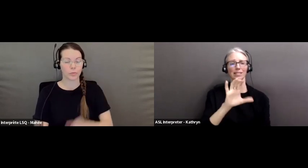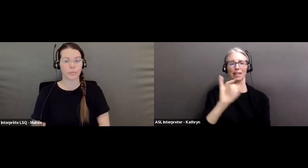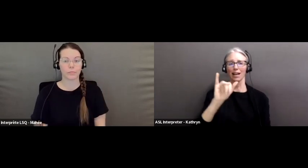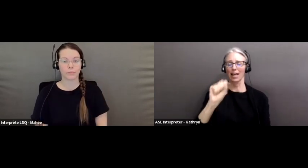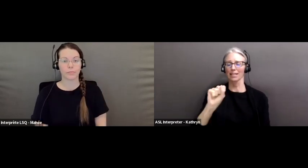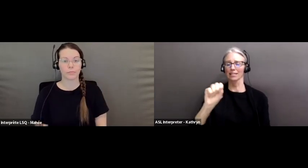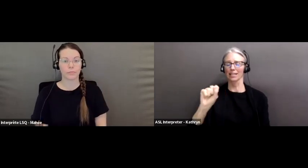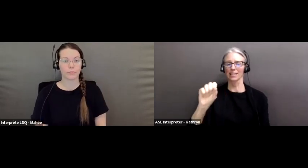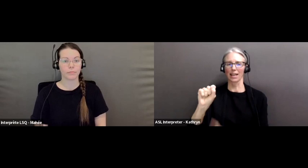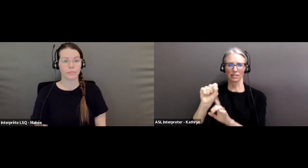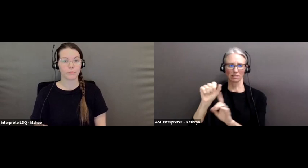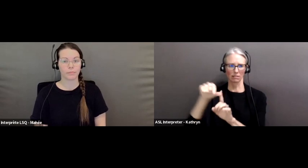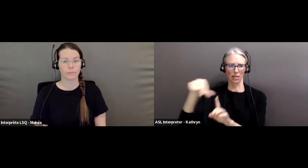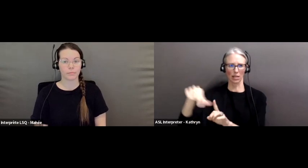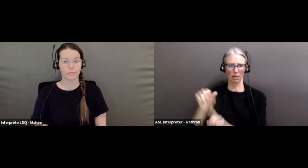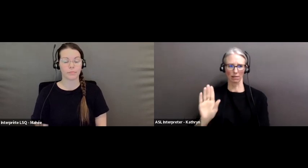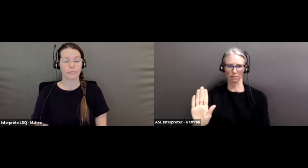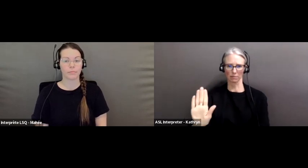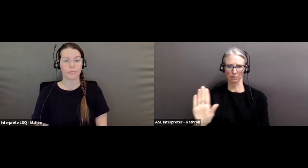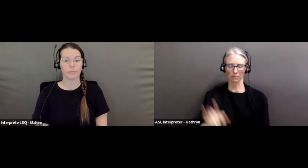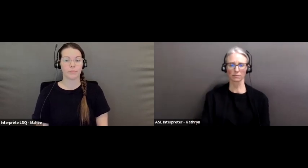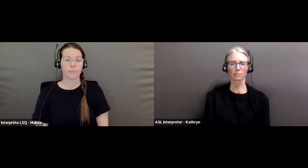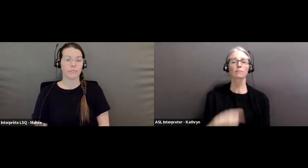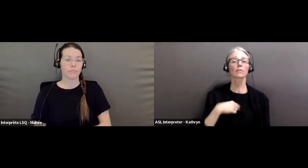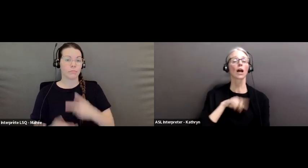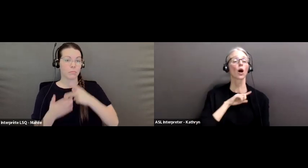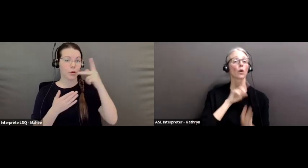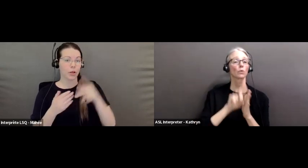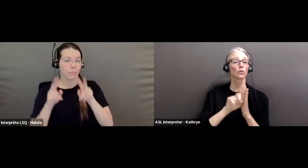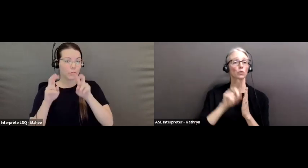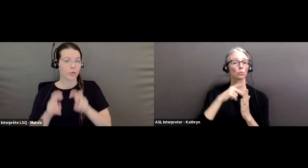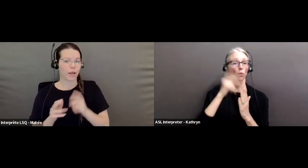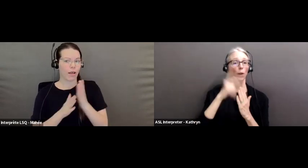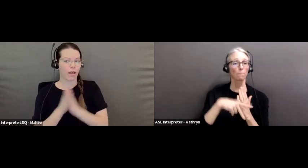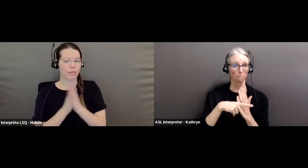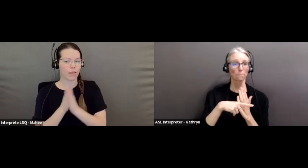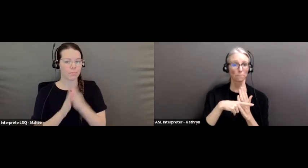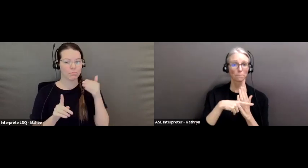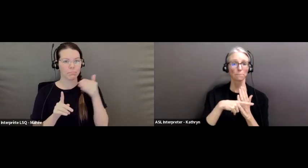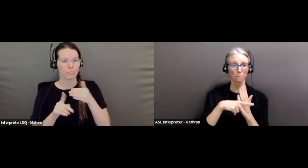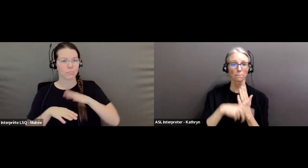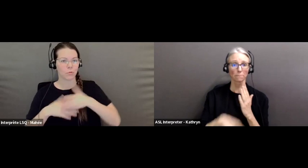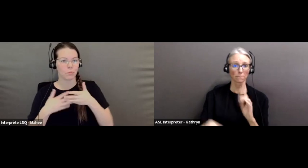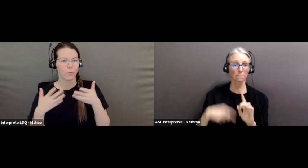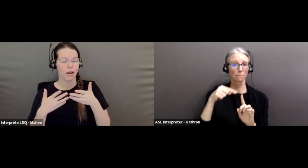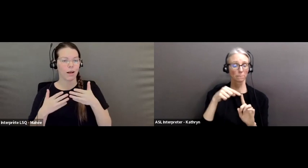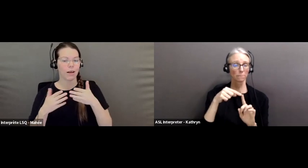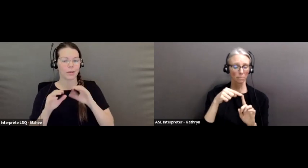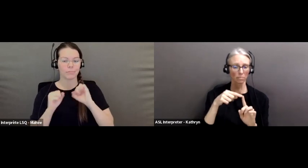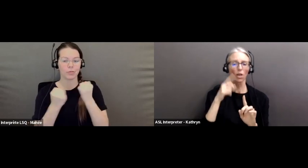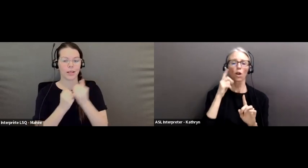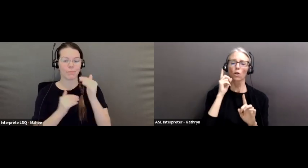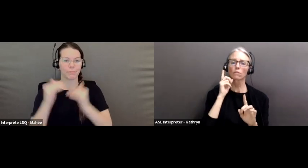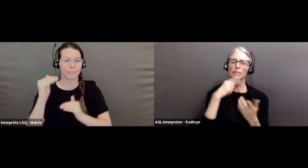on a une programmation de recherche qui s'intéresse aux questions d'inégalité sociale, un champ très actif dans le domaine de